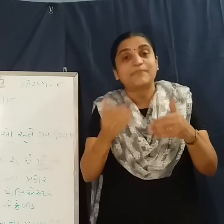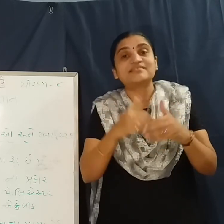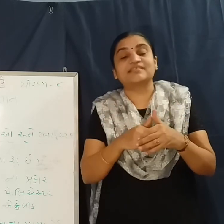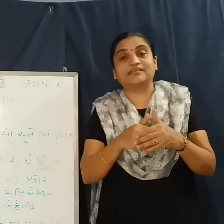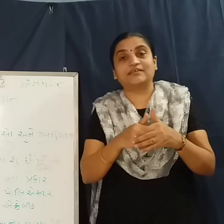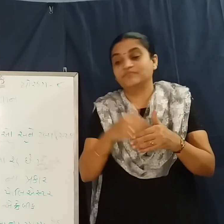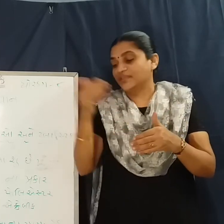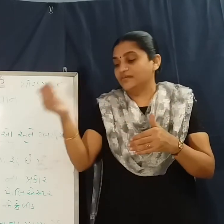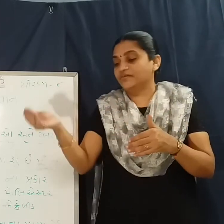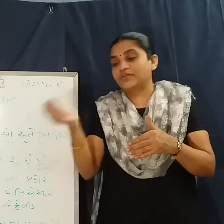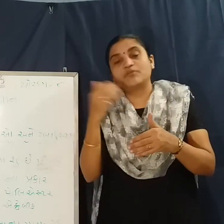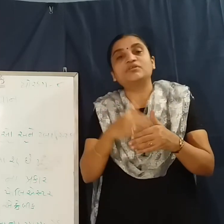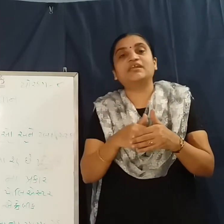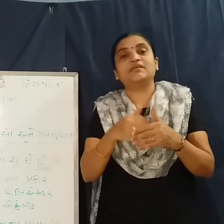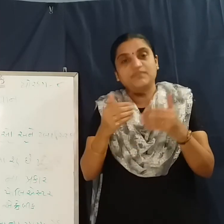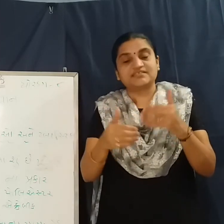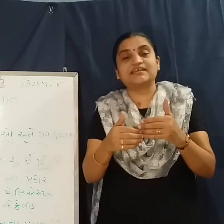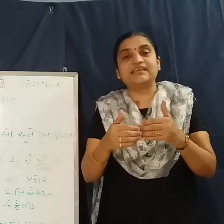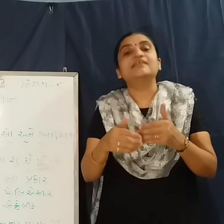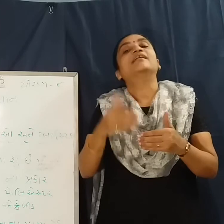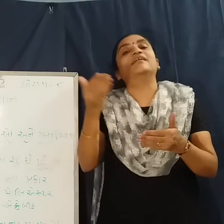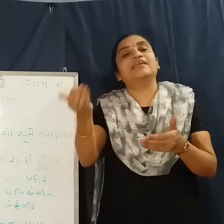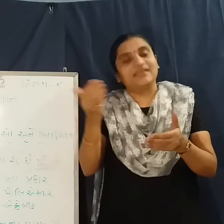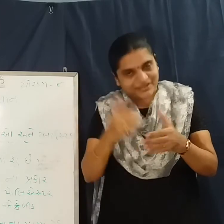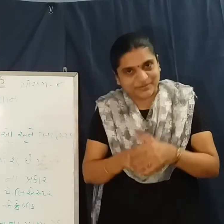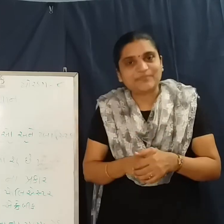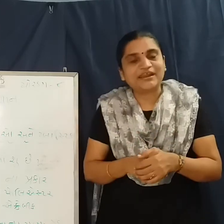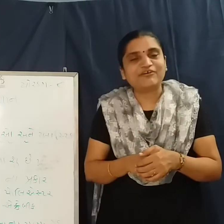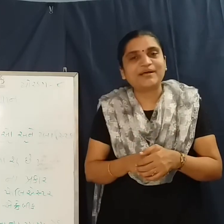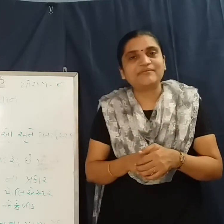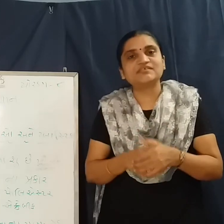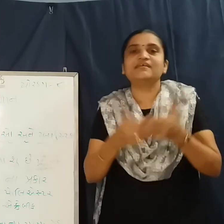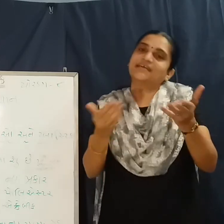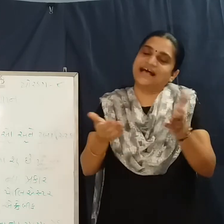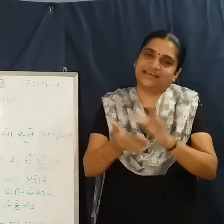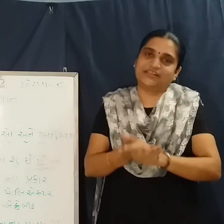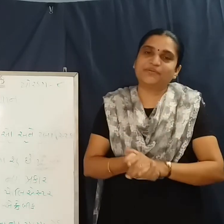કપાસ સાથે રેયોનને મિક્સ કરી અને કપડાં બનાવવામાં આવે છે, આ રીતે પણ